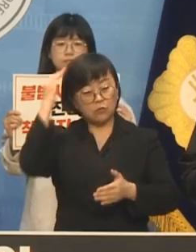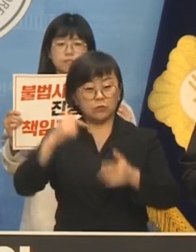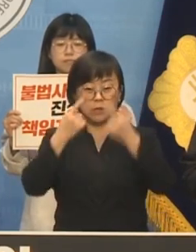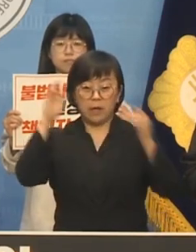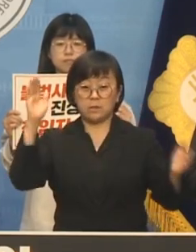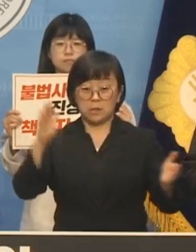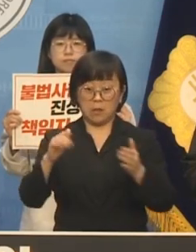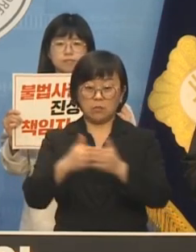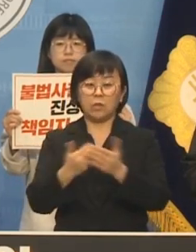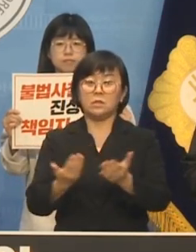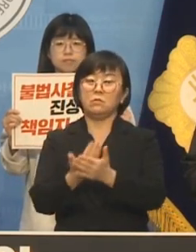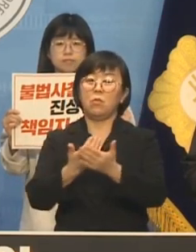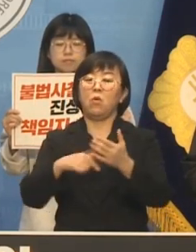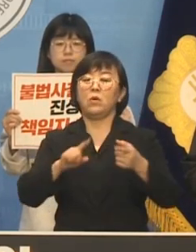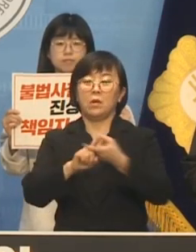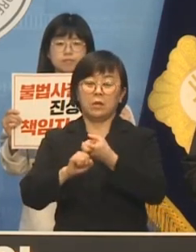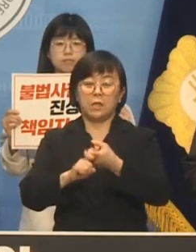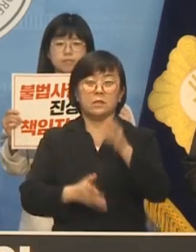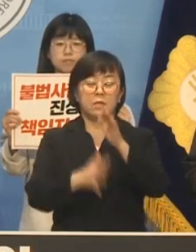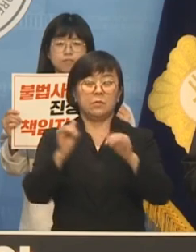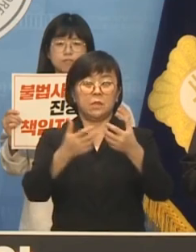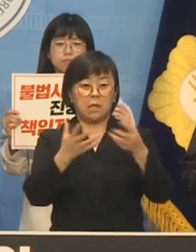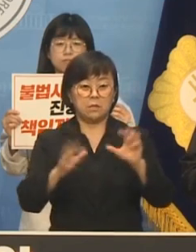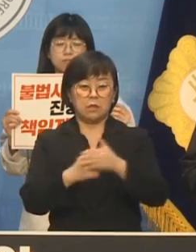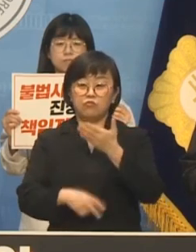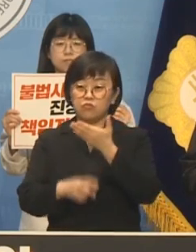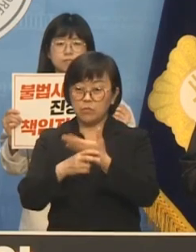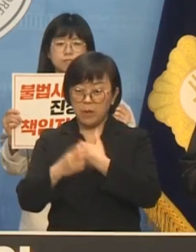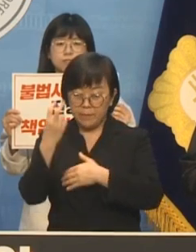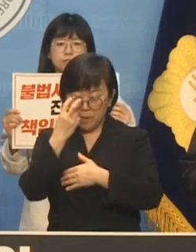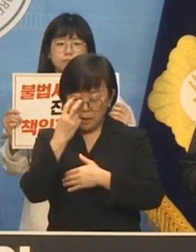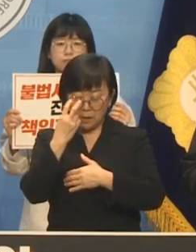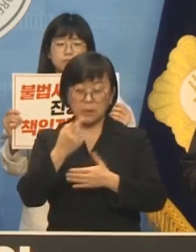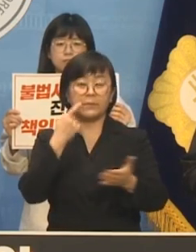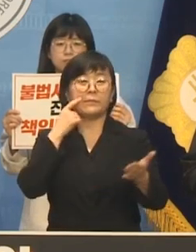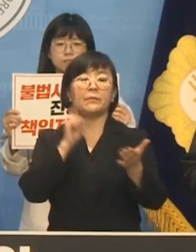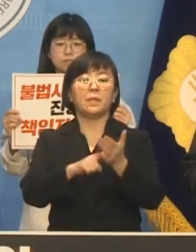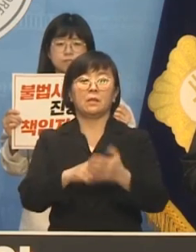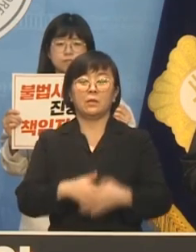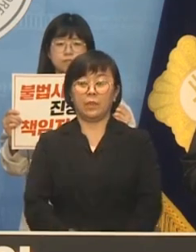정당, 시민단체 회원들을 불법 미행하고 사찰한 사실이 드러났다.